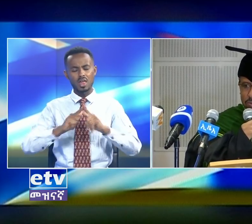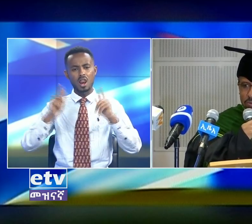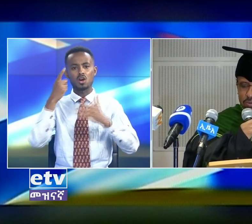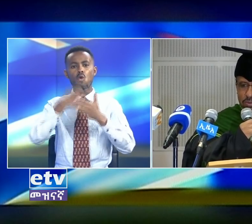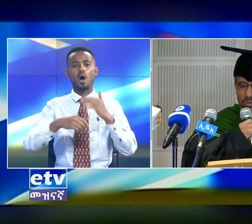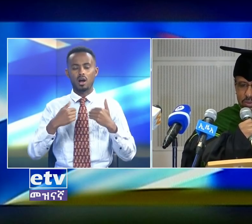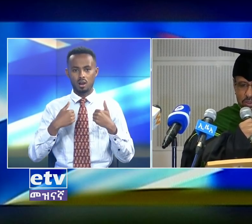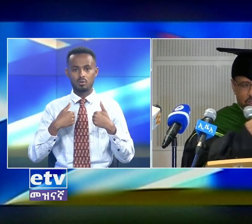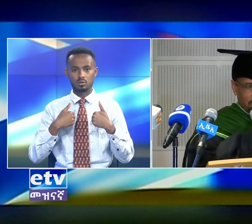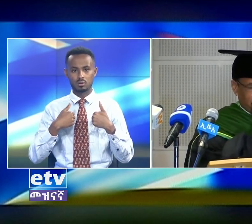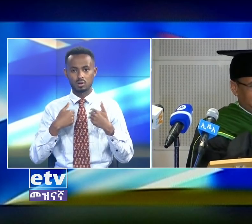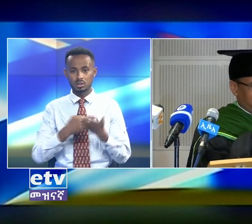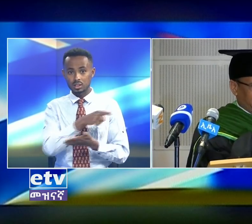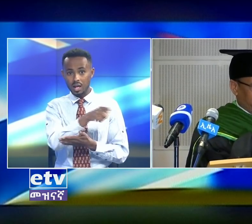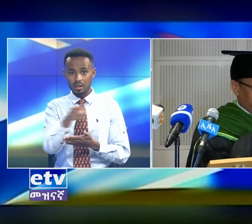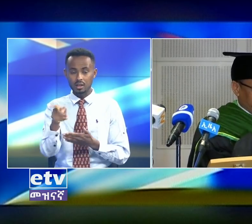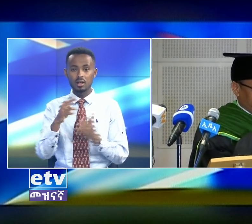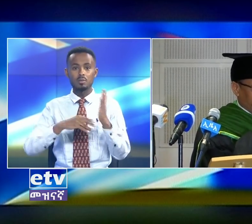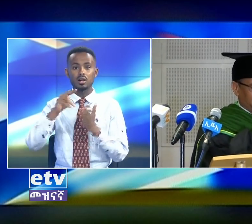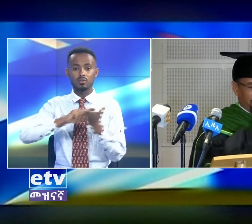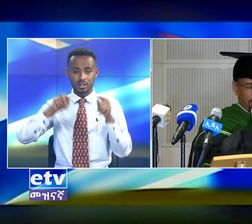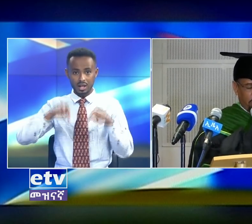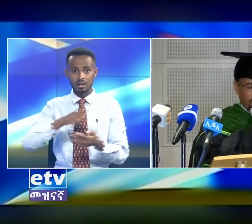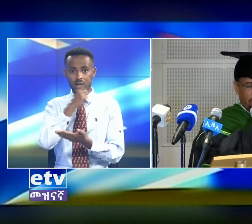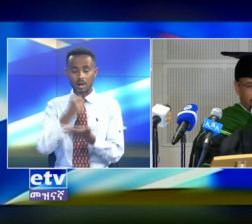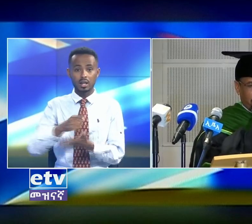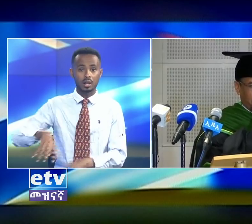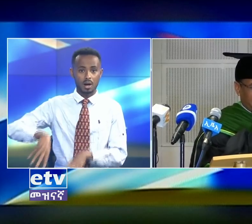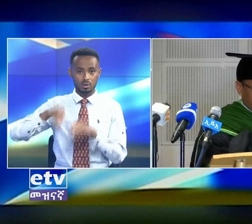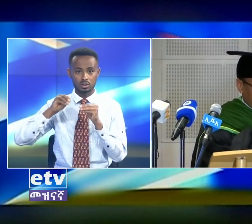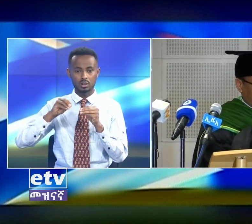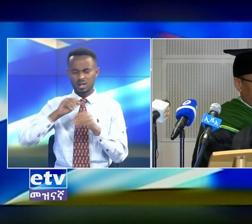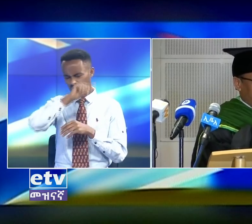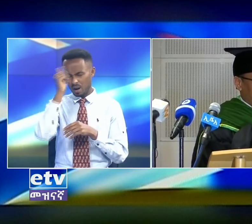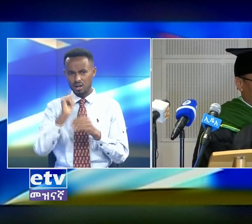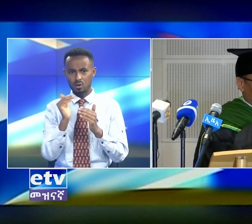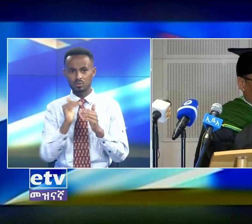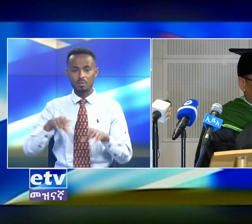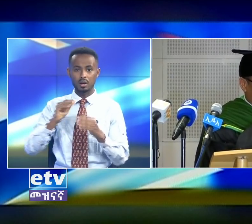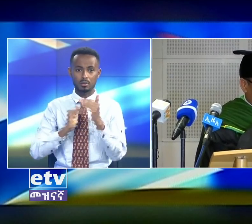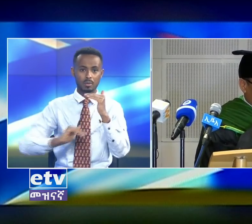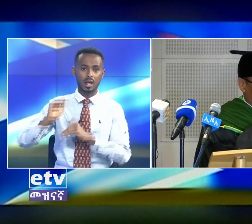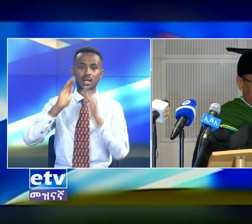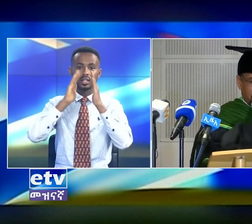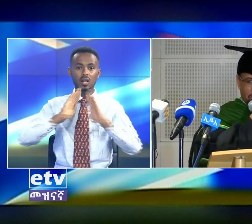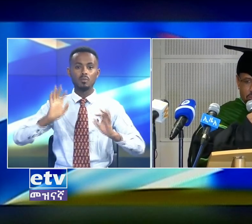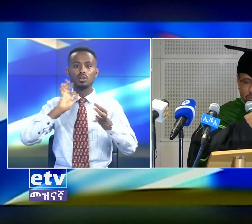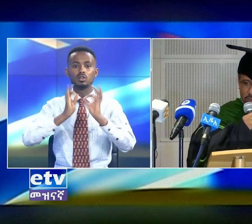አለው። ለዚህ እናንተ የመቀሌ ዩኒቨርሲቲ የዛሬው ተመራቂዎች ከማንም በላይ የሰላም